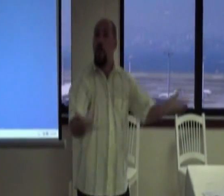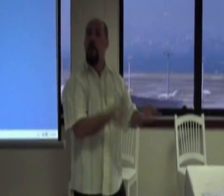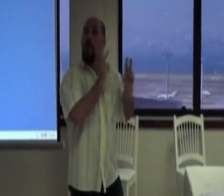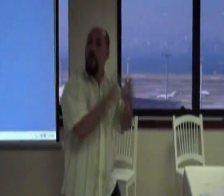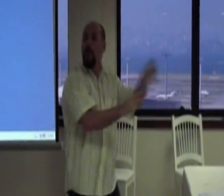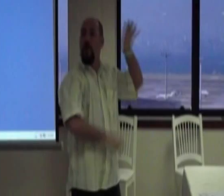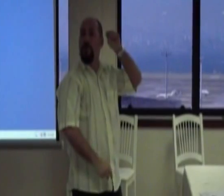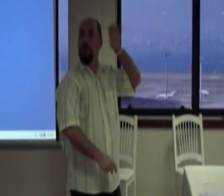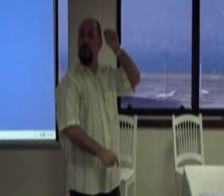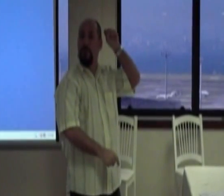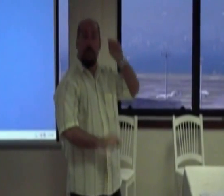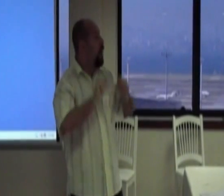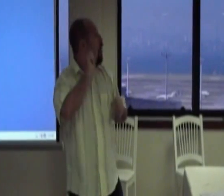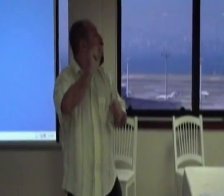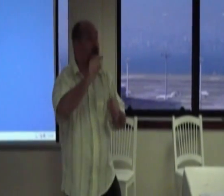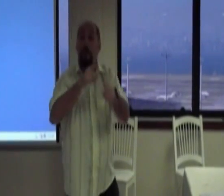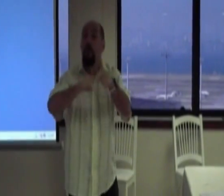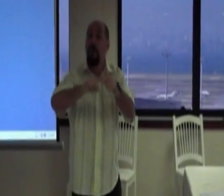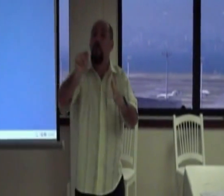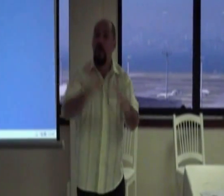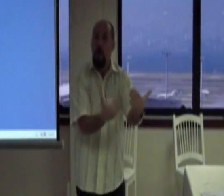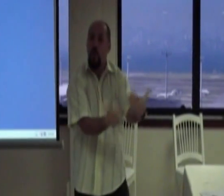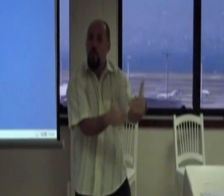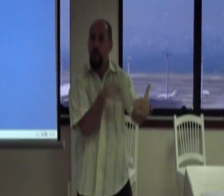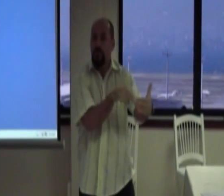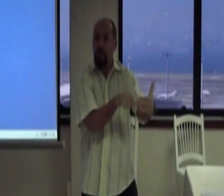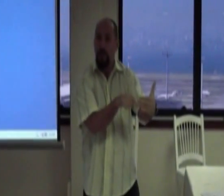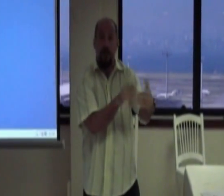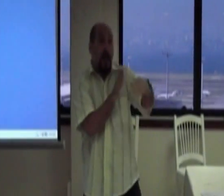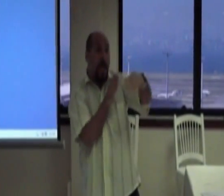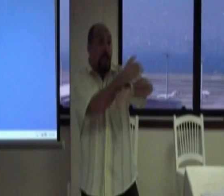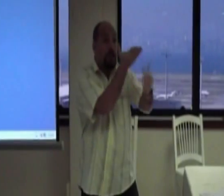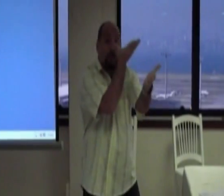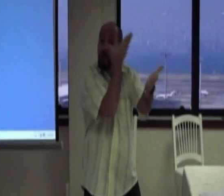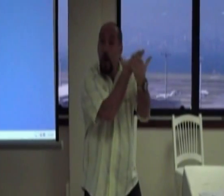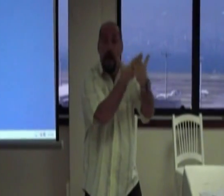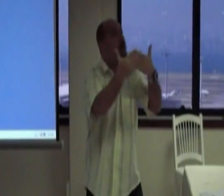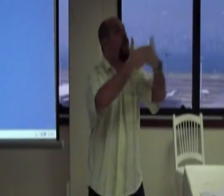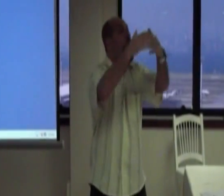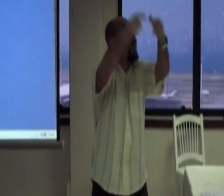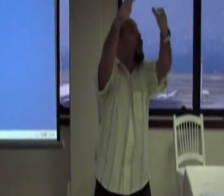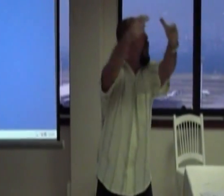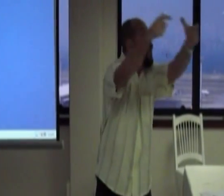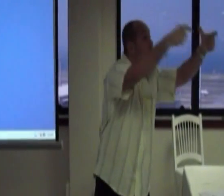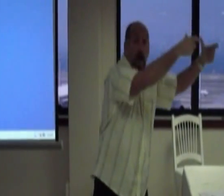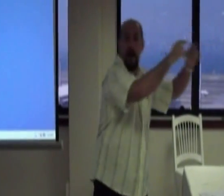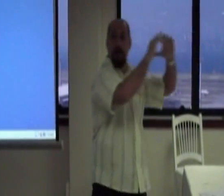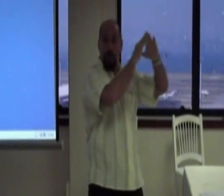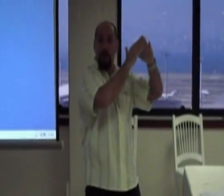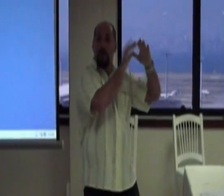ouvintes ali sendo colocados. Sempre os ouvintes que estavam ali assessorando essa questão do surpresa. Qualquer concurso,